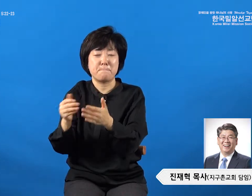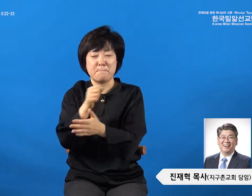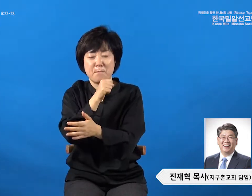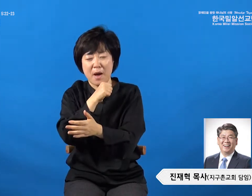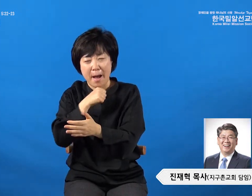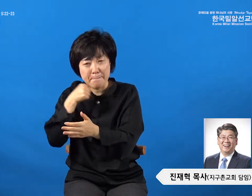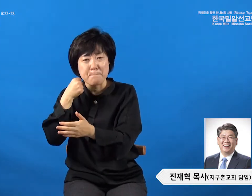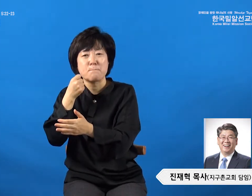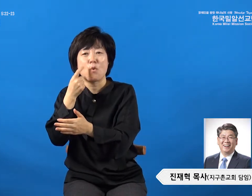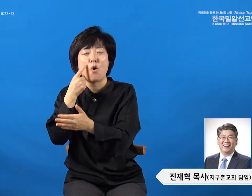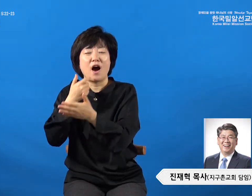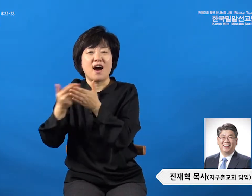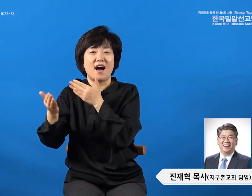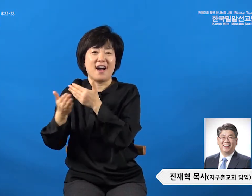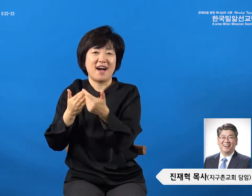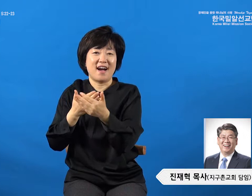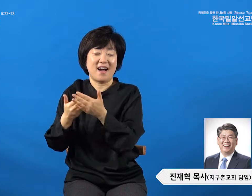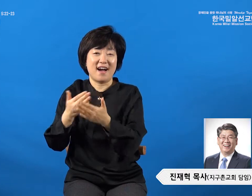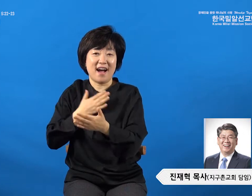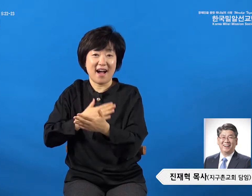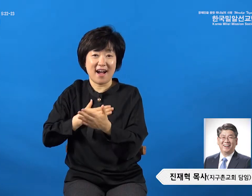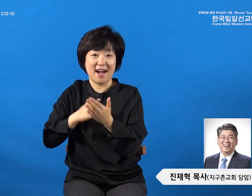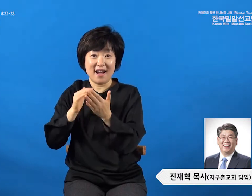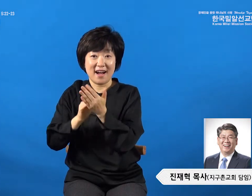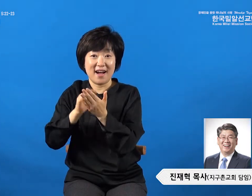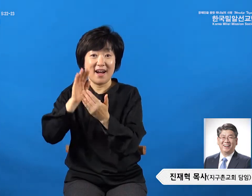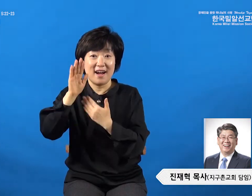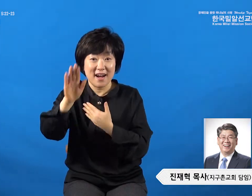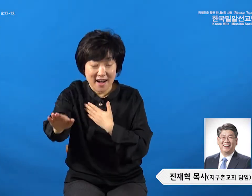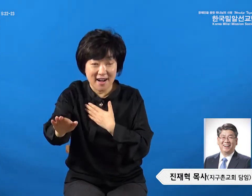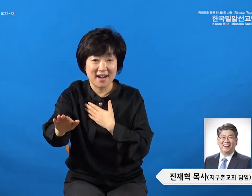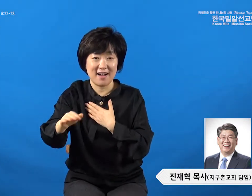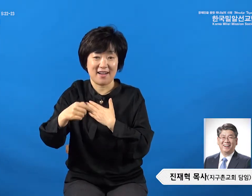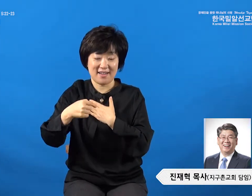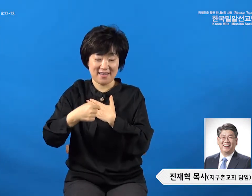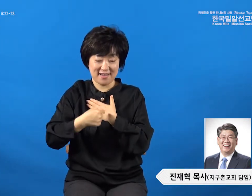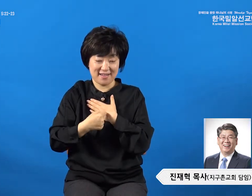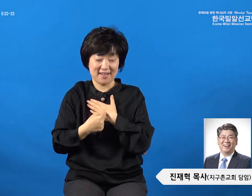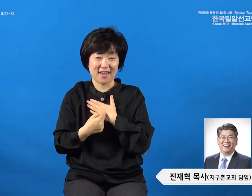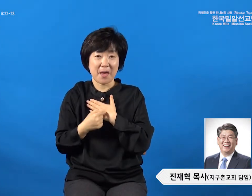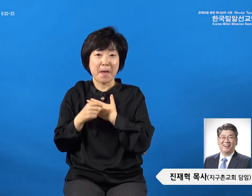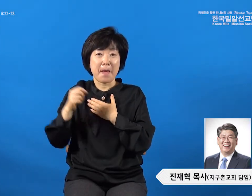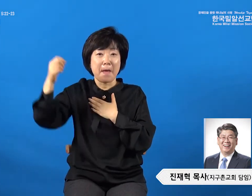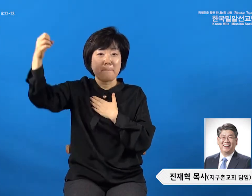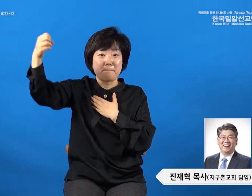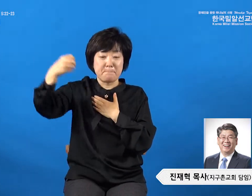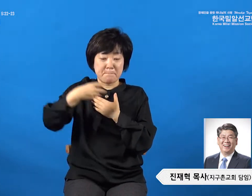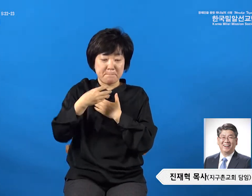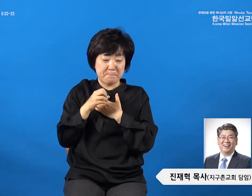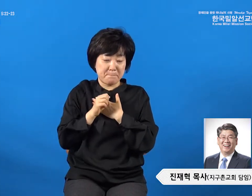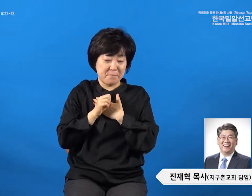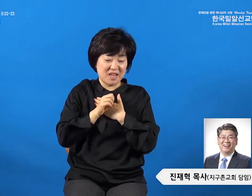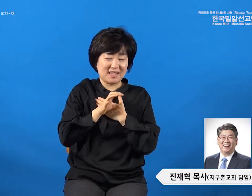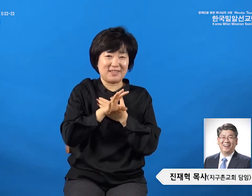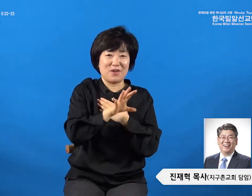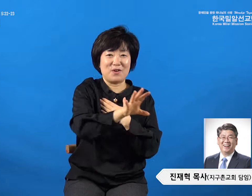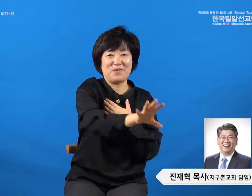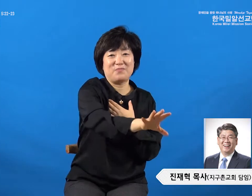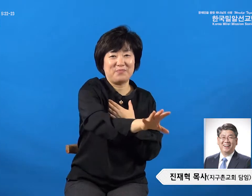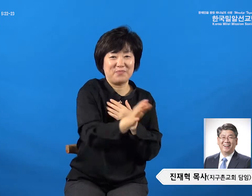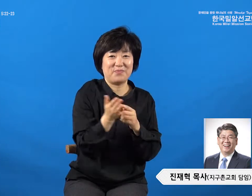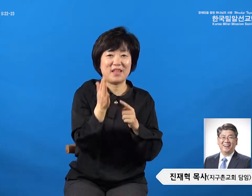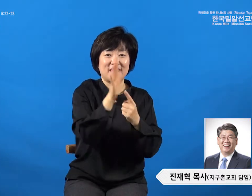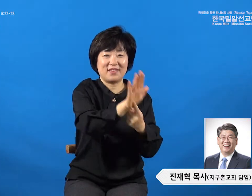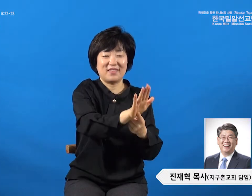경험하고 맛보아 알 때에 그 선함이 우리 삶 가운데 빛처럼 나타나는